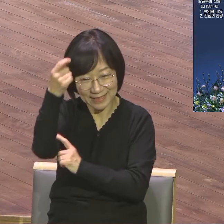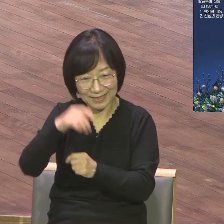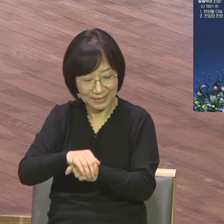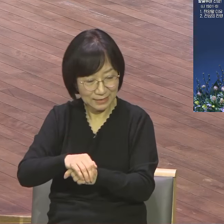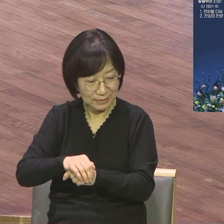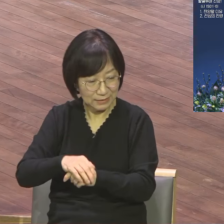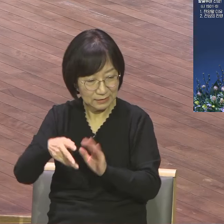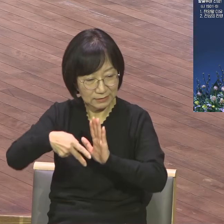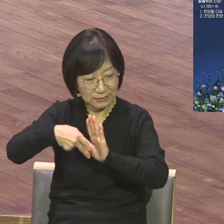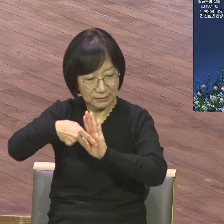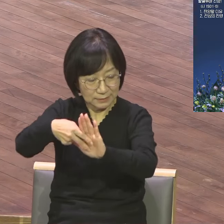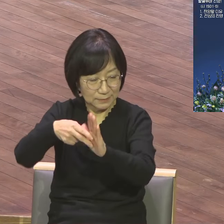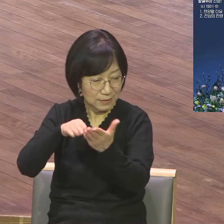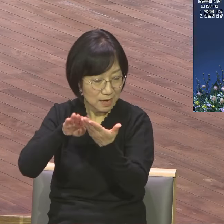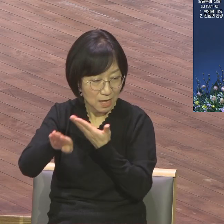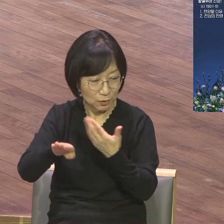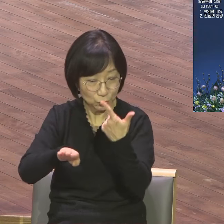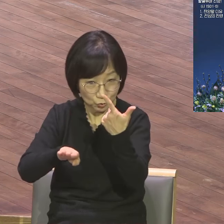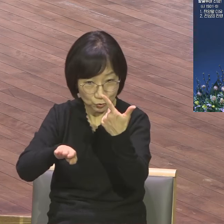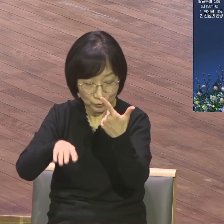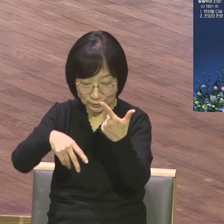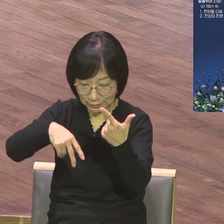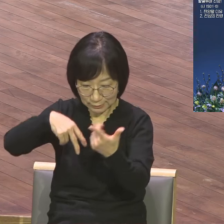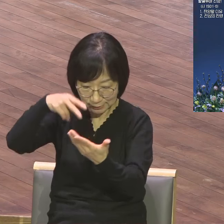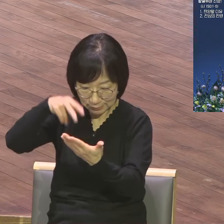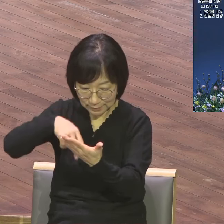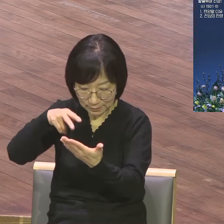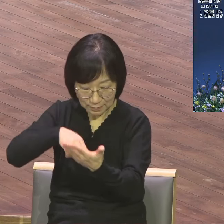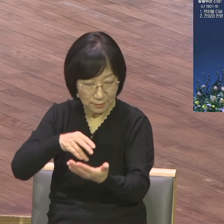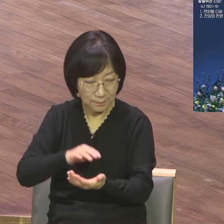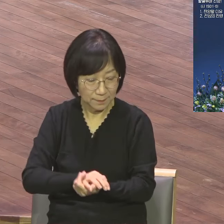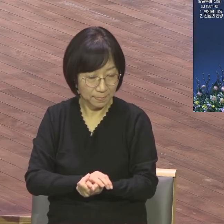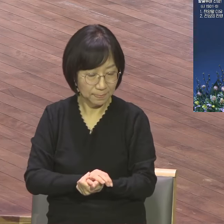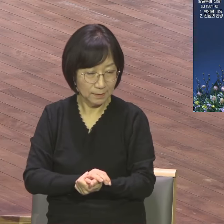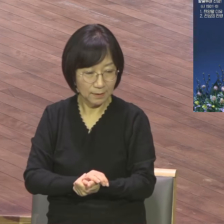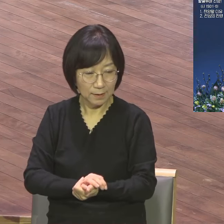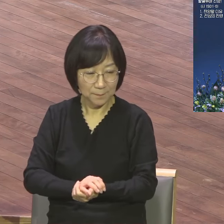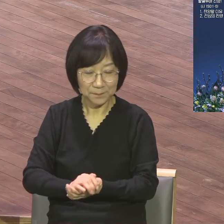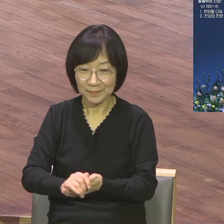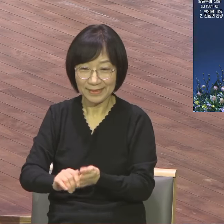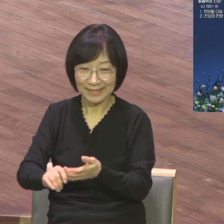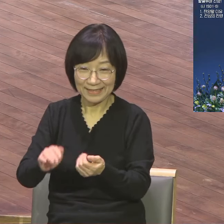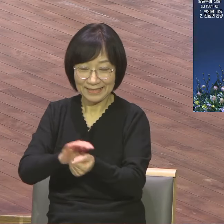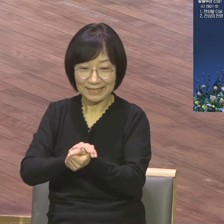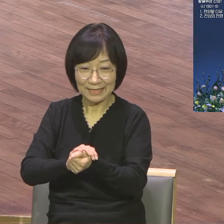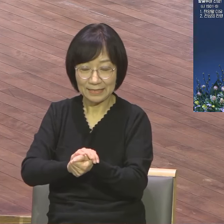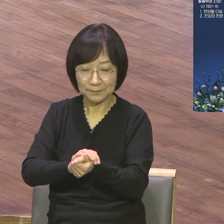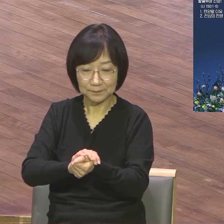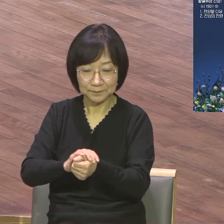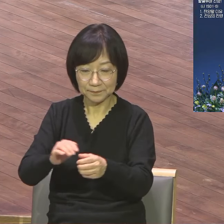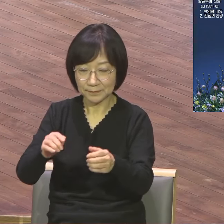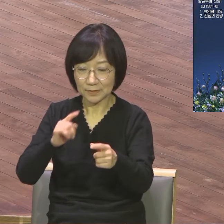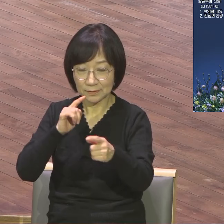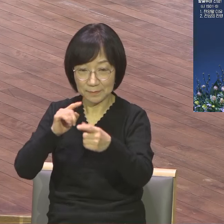6장 14절에 보면 다윗이요 하나님의 임재를 상징하는 법궤가 드디어 예루살렘으로 탁